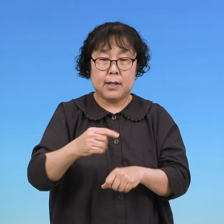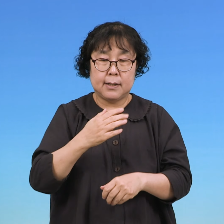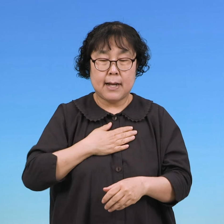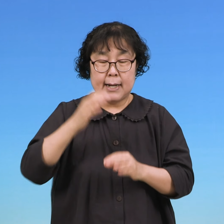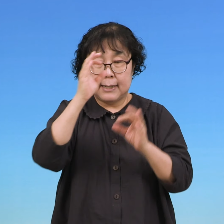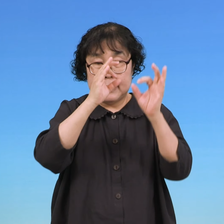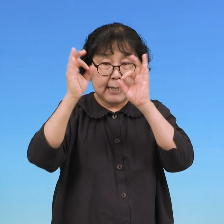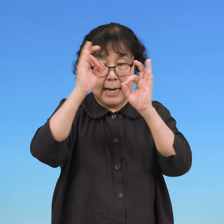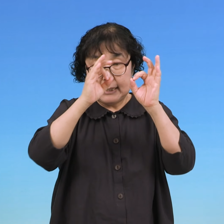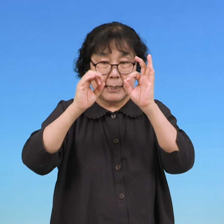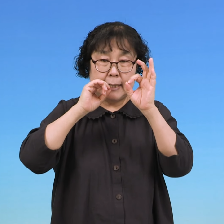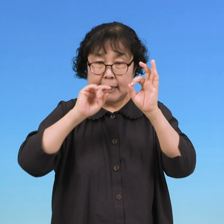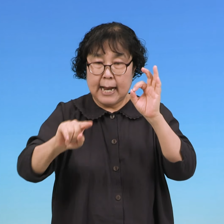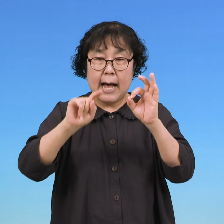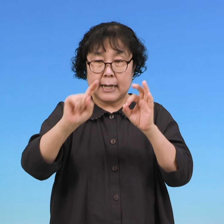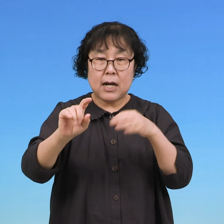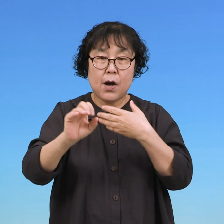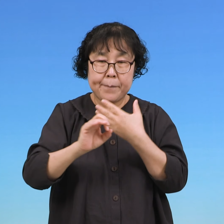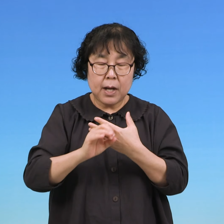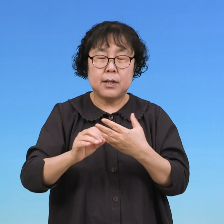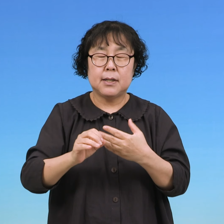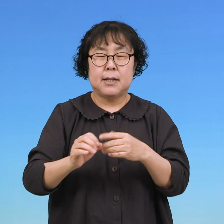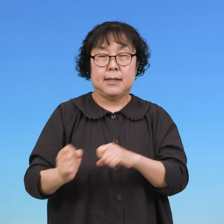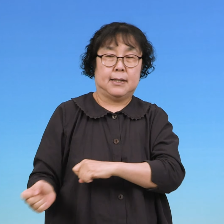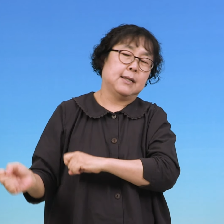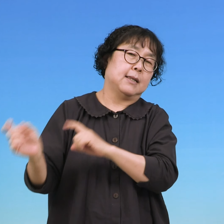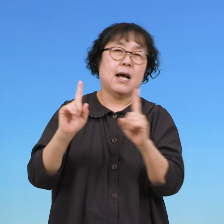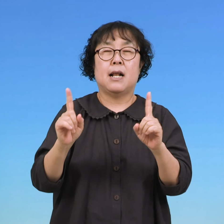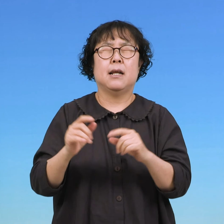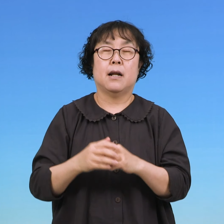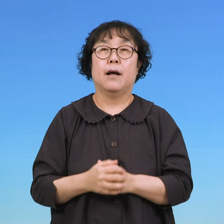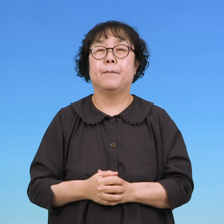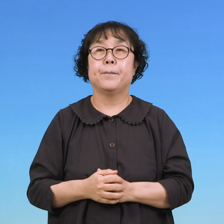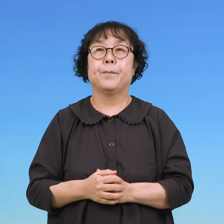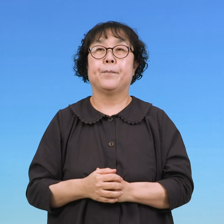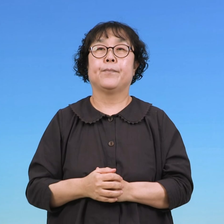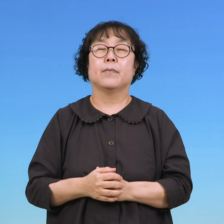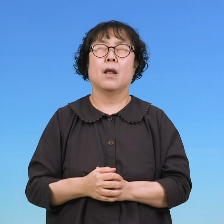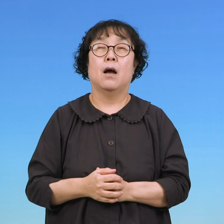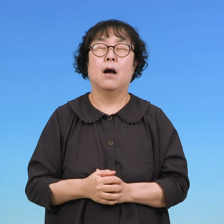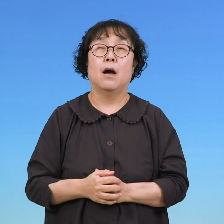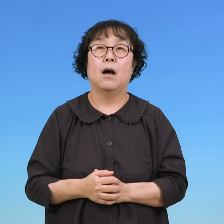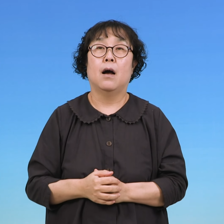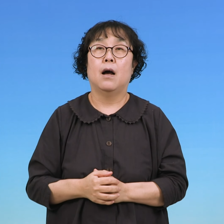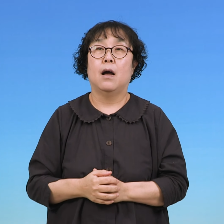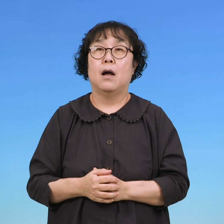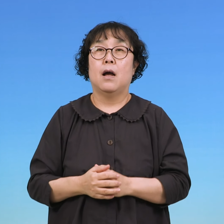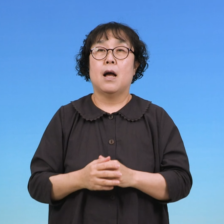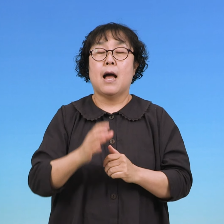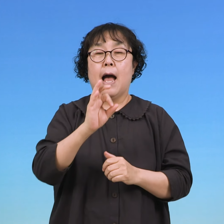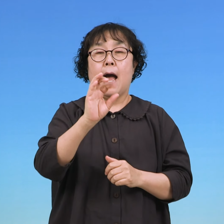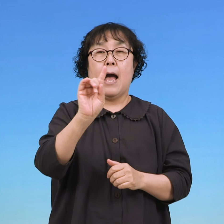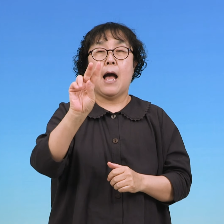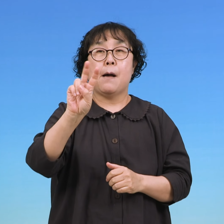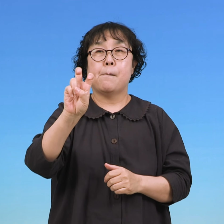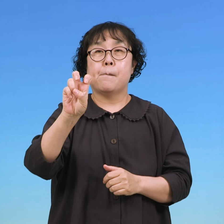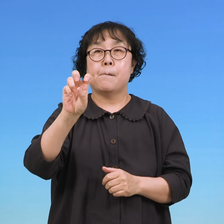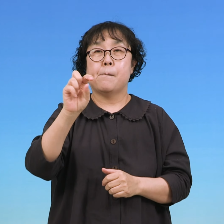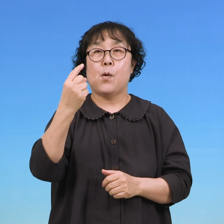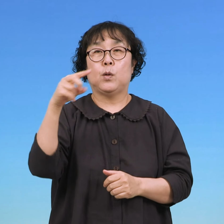찾으라 그리하면 살리라 너희는 나를 찾으라 그리하면 살리라 이 아모스 5장